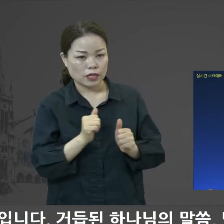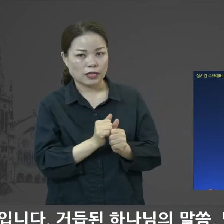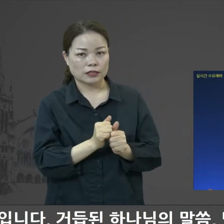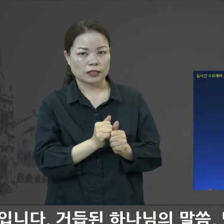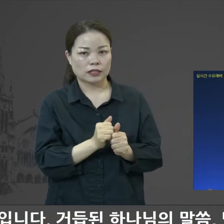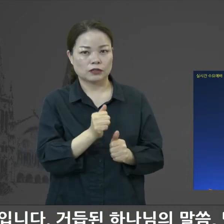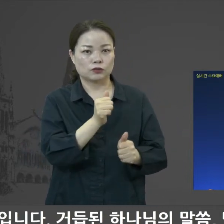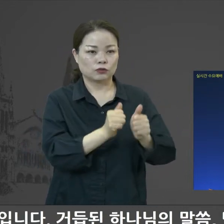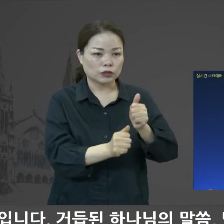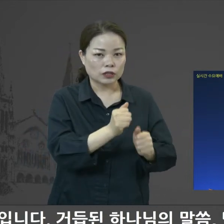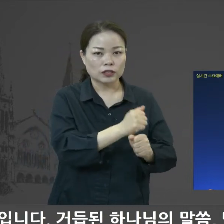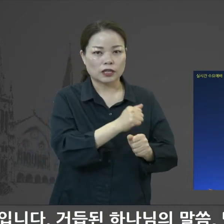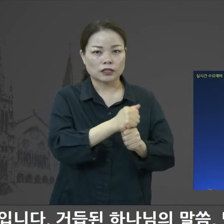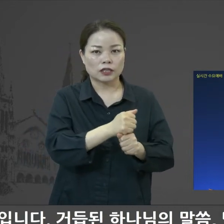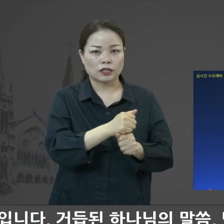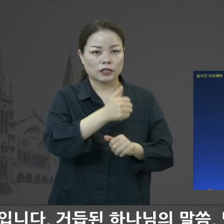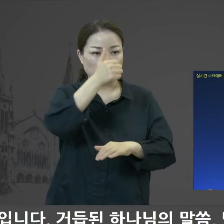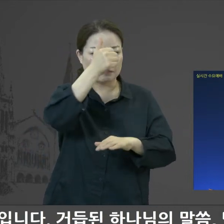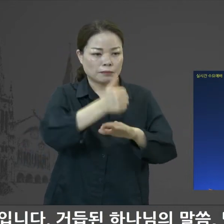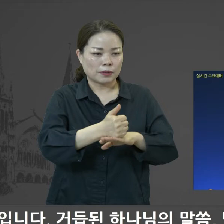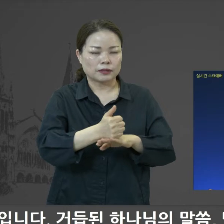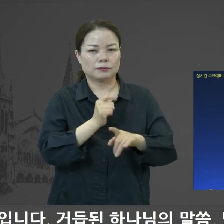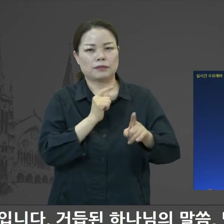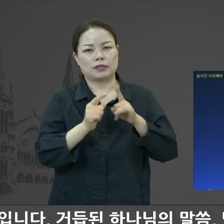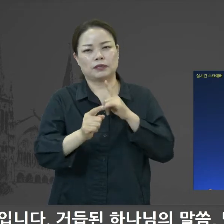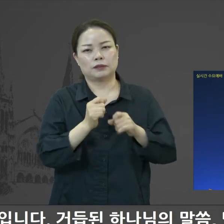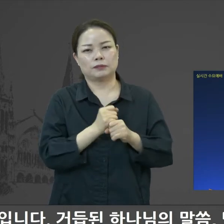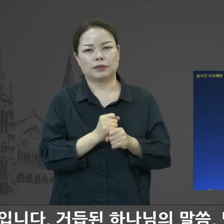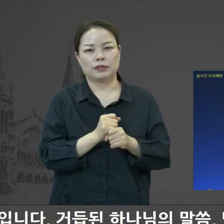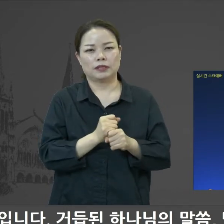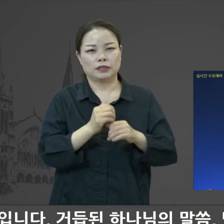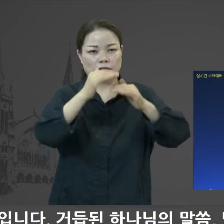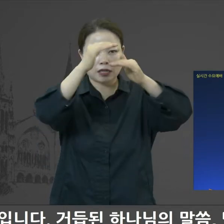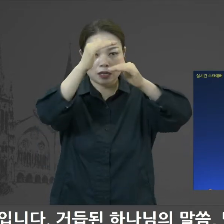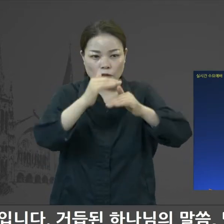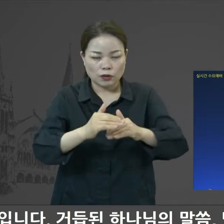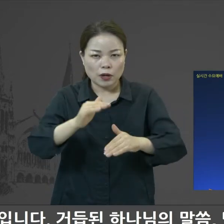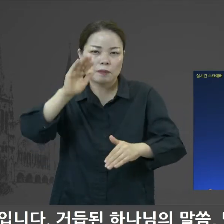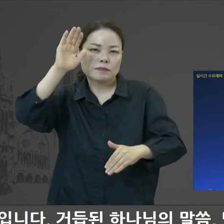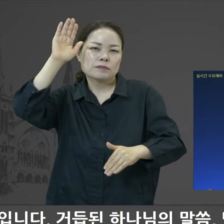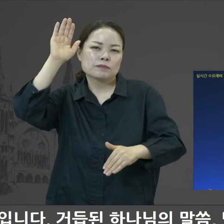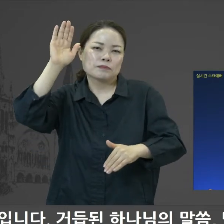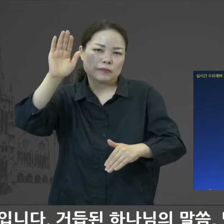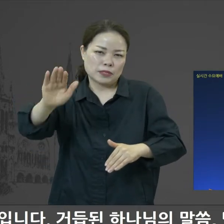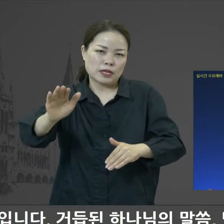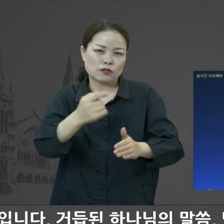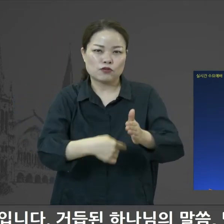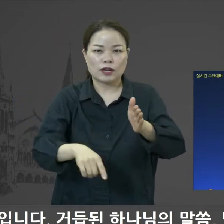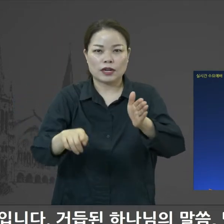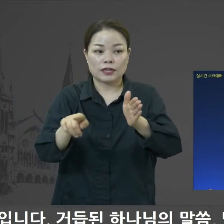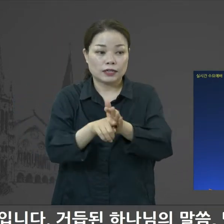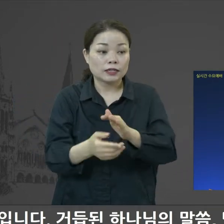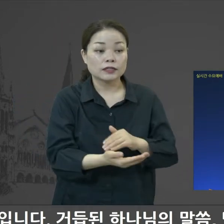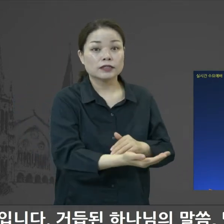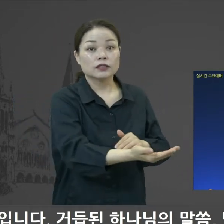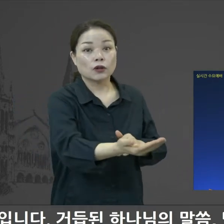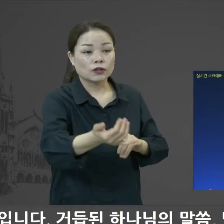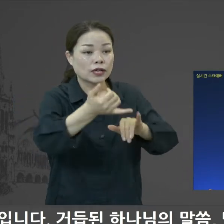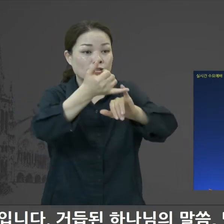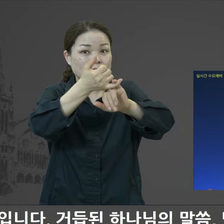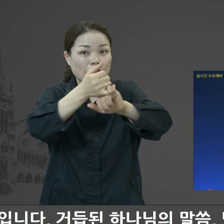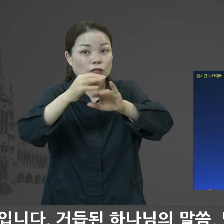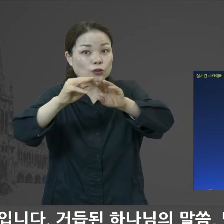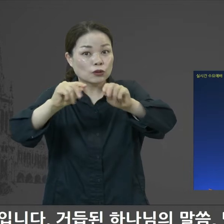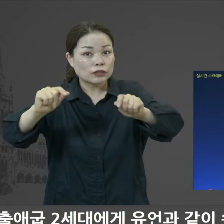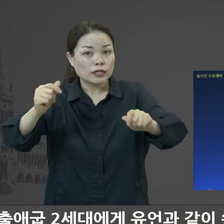쓴 성경입니다. 그러니 특별히 시제 자체가 미래 시제를 많이 담고 있죠. 너희가 약속의